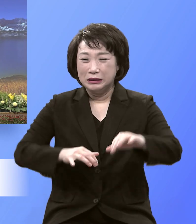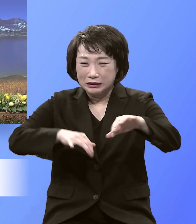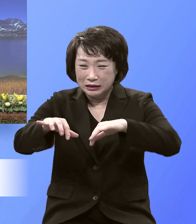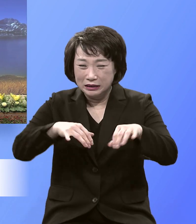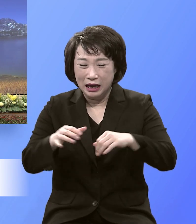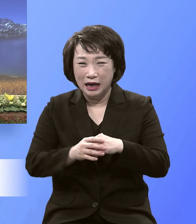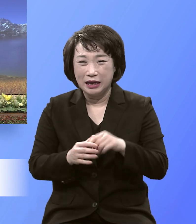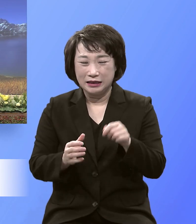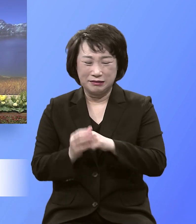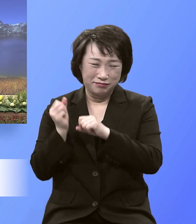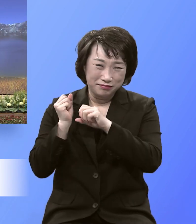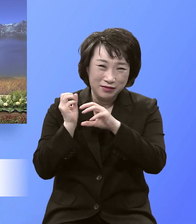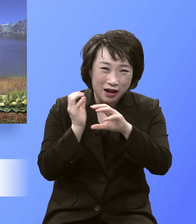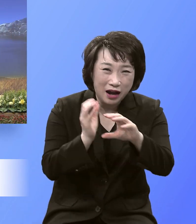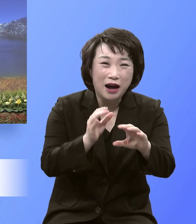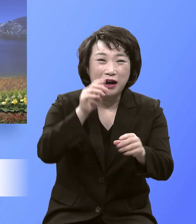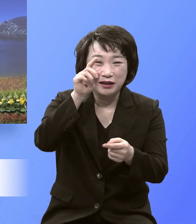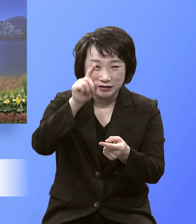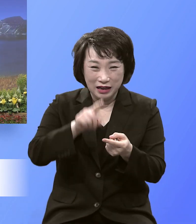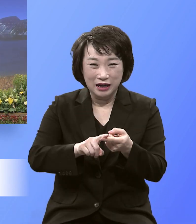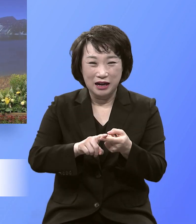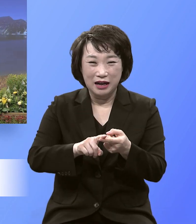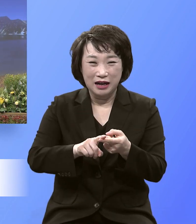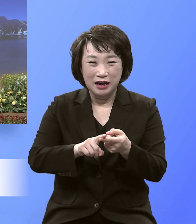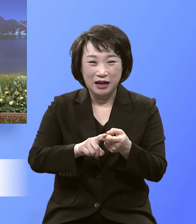길바닥에 상여 갖고 가다가서